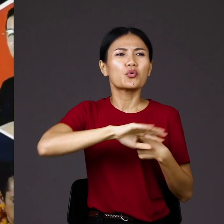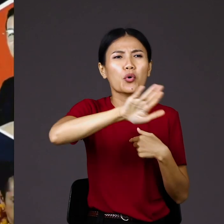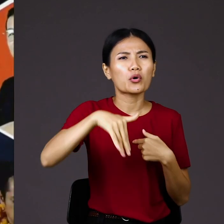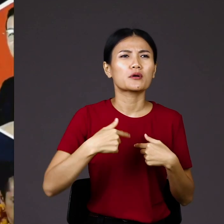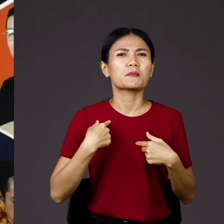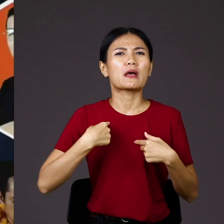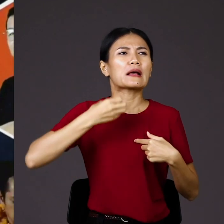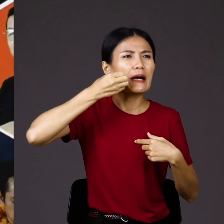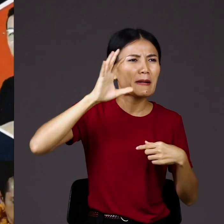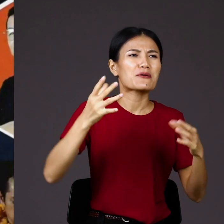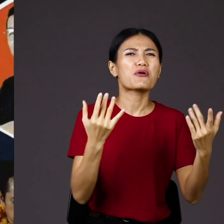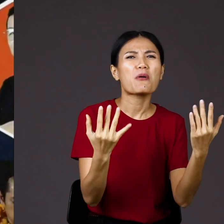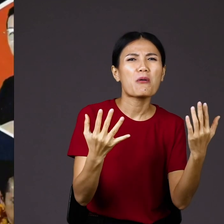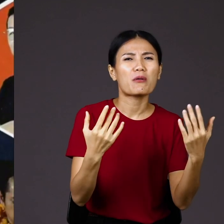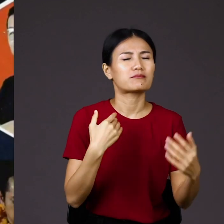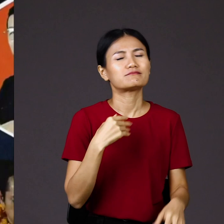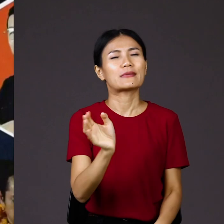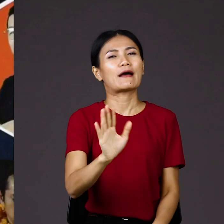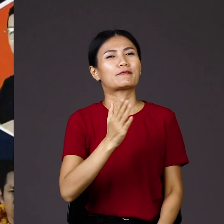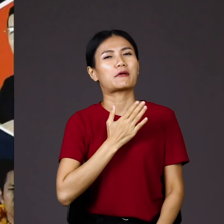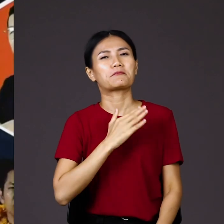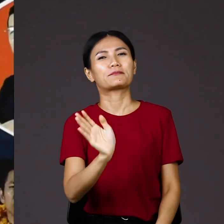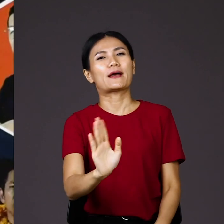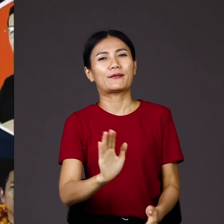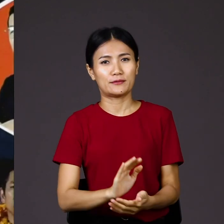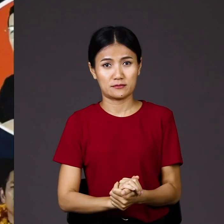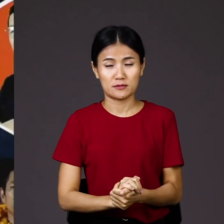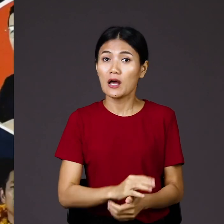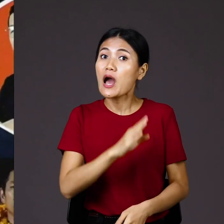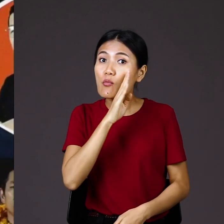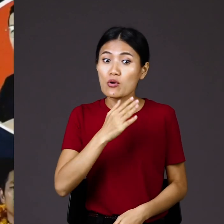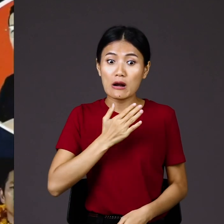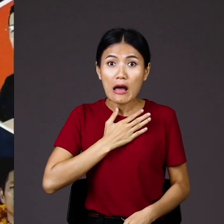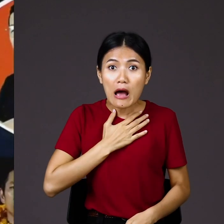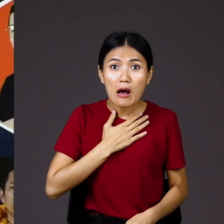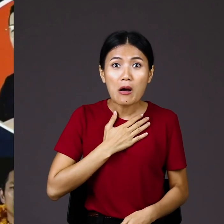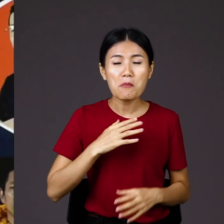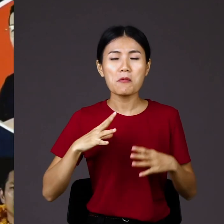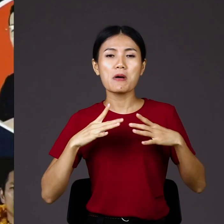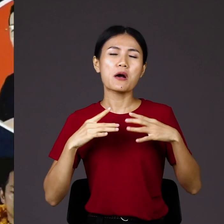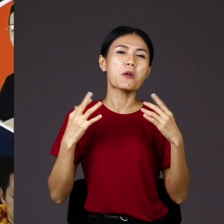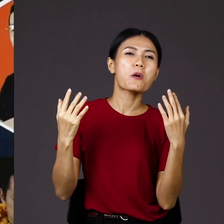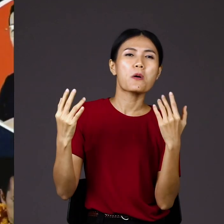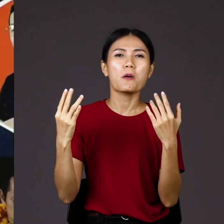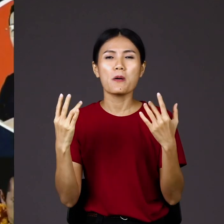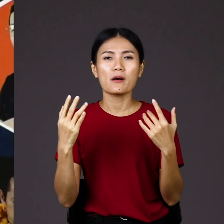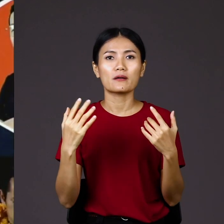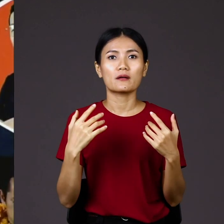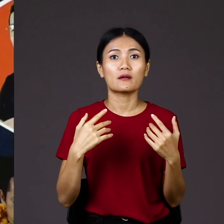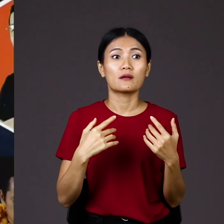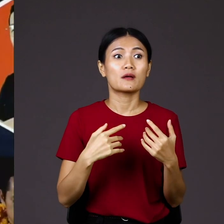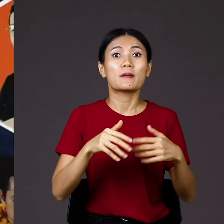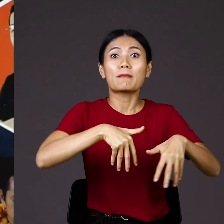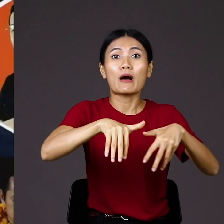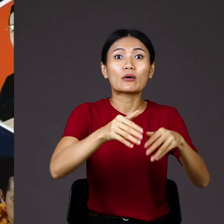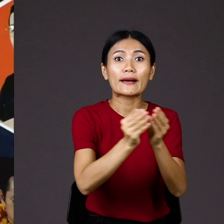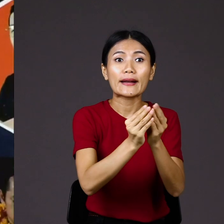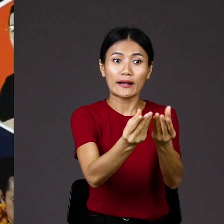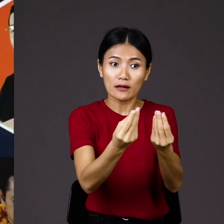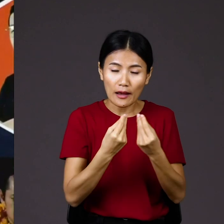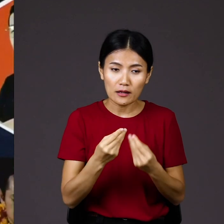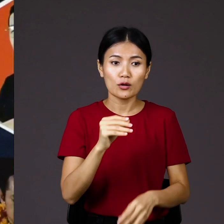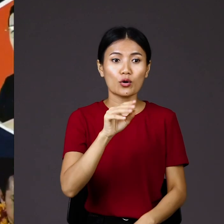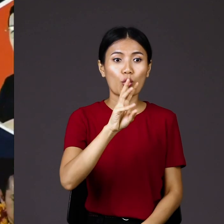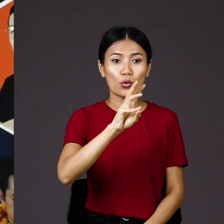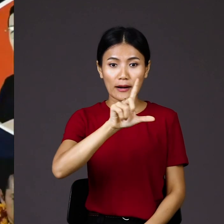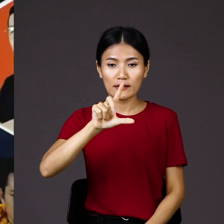10ปีกลับมาใหม่เราไม่ทำเช่นนั้นหากเราทำเช่นนั้น6ล้าน3แสนเสียงที่ให้พวกเรามา